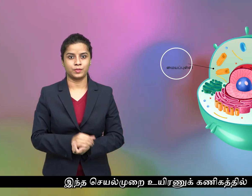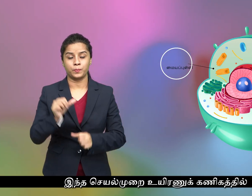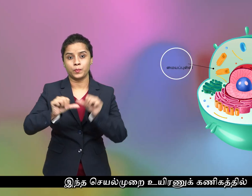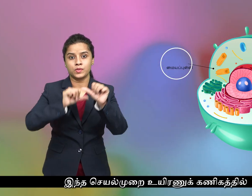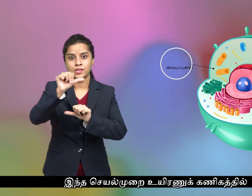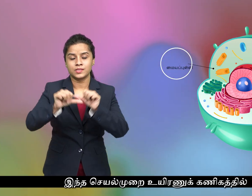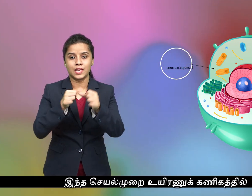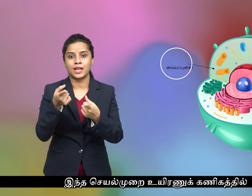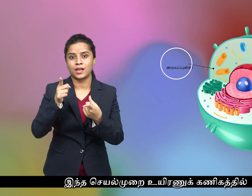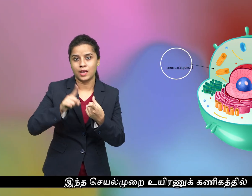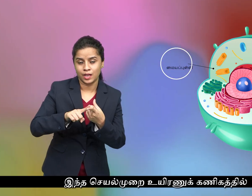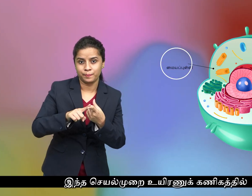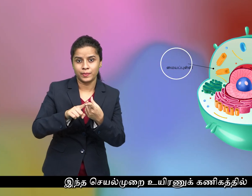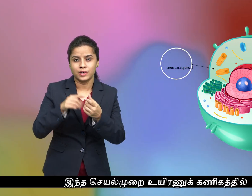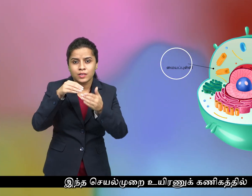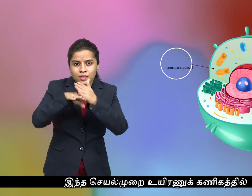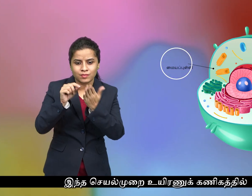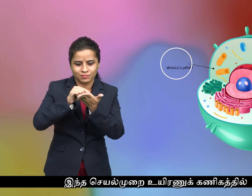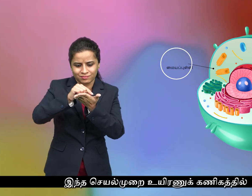இந்த செயல்முறை உயிரணு கணிகத்தில் நிகழ்கிறது.